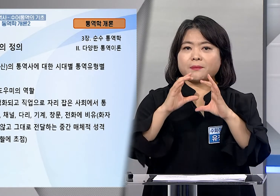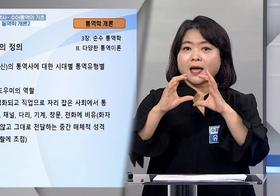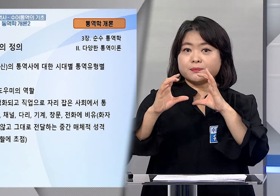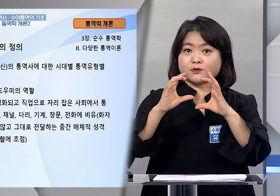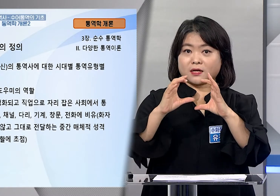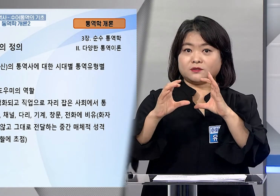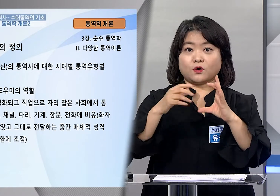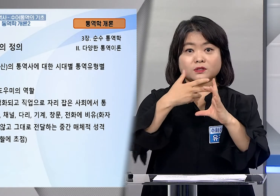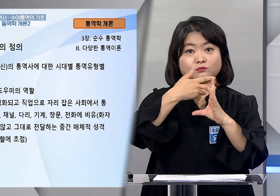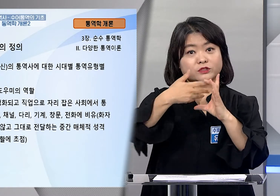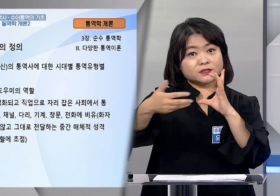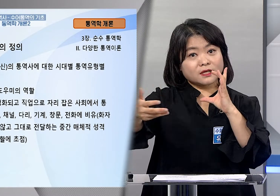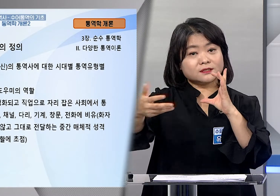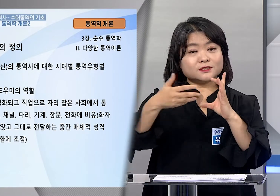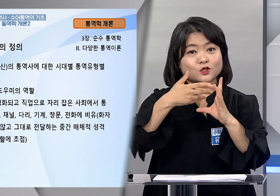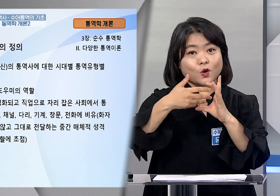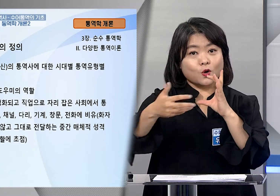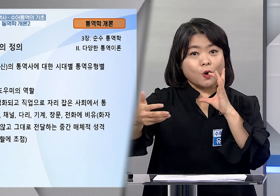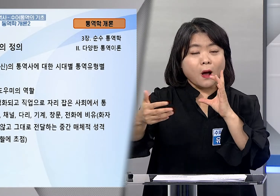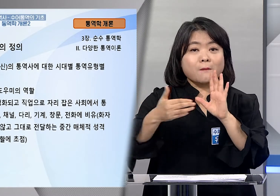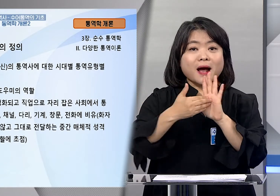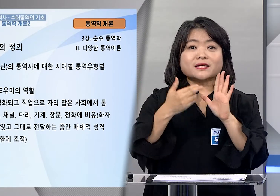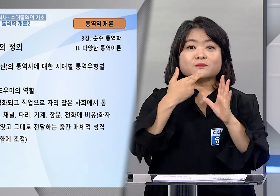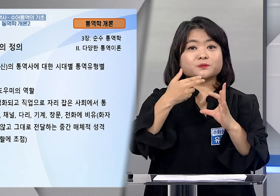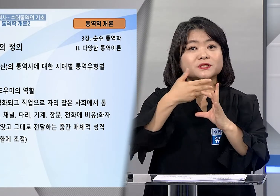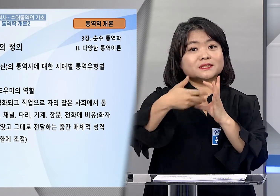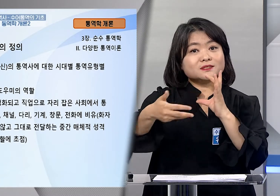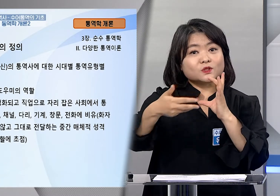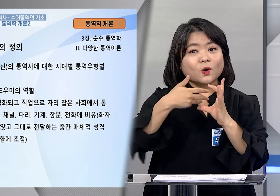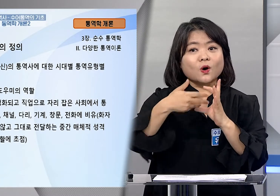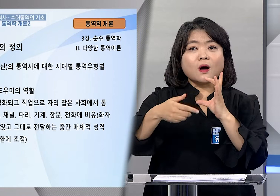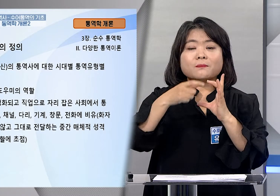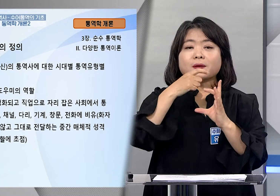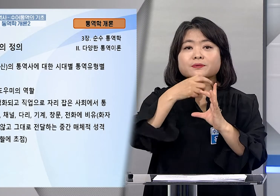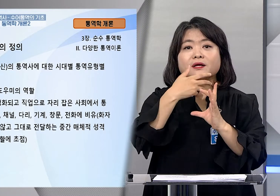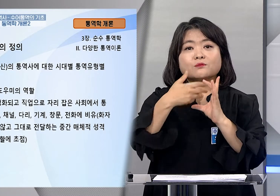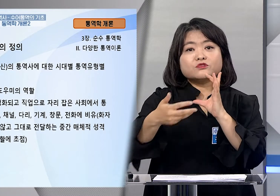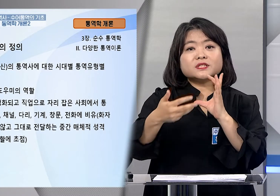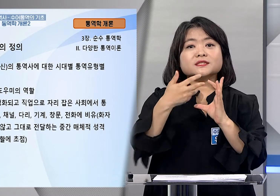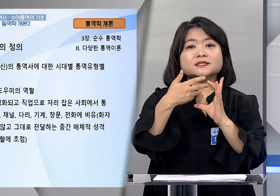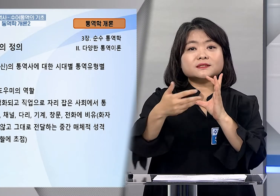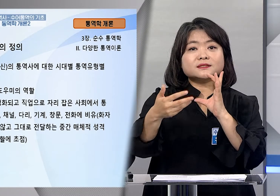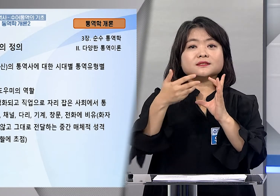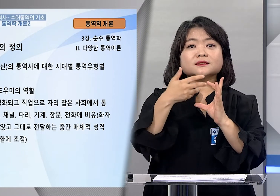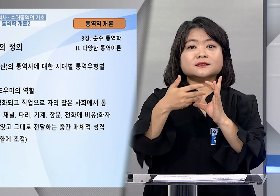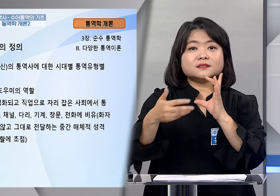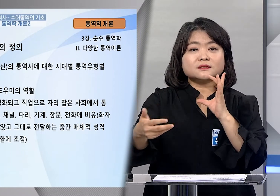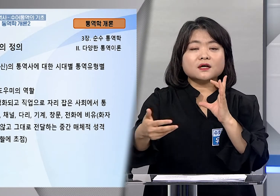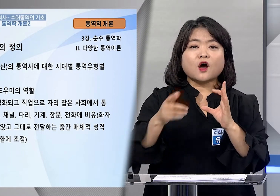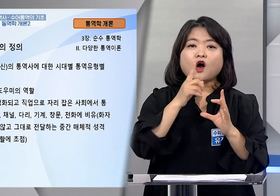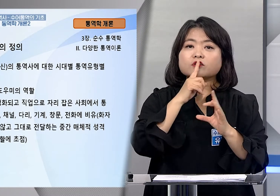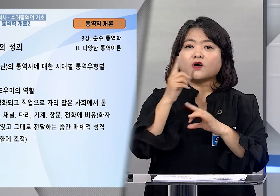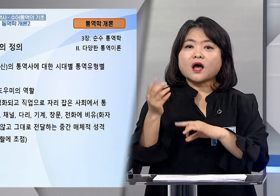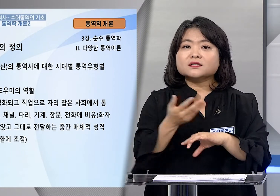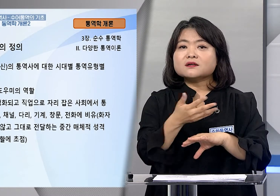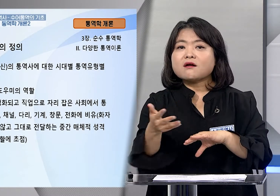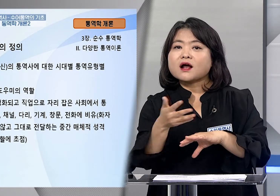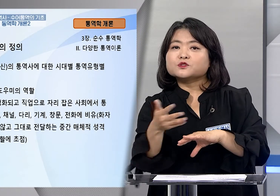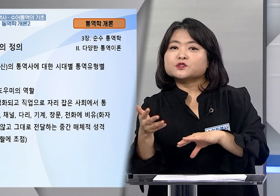파이프간은요 그냥 물이 그냥 흐르죠. 막힘없이 흐르죠. 파이프간에 물이 흐르듯 언어가 흘러갈 수